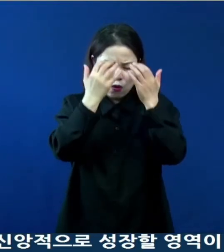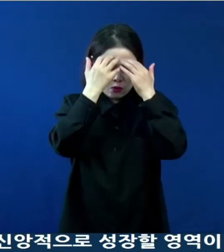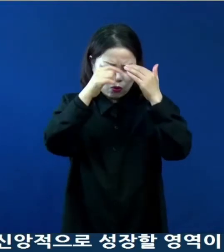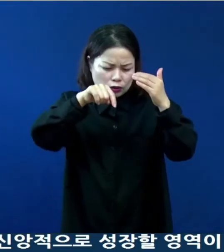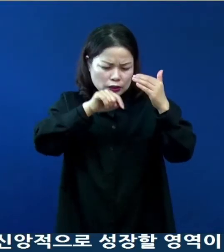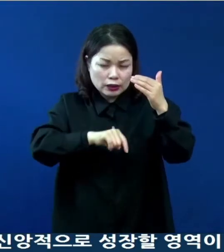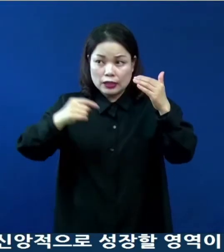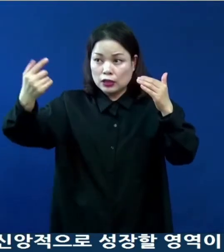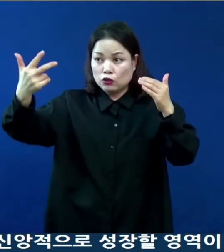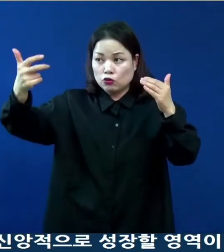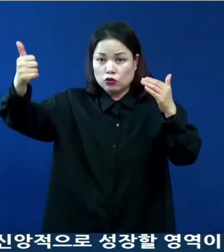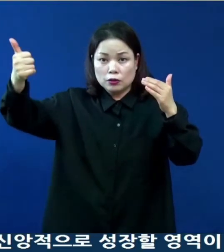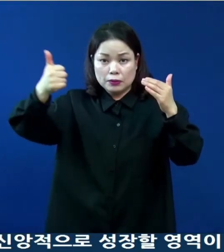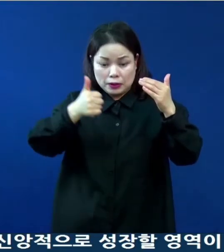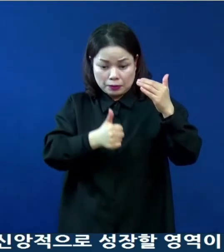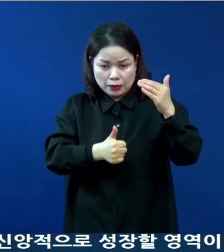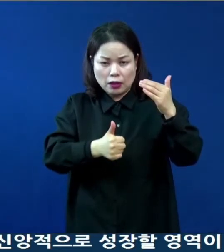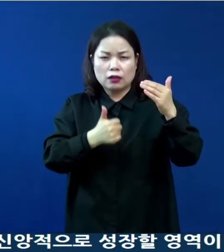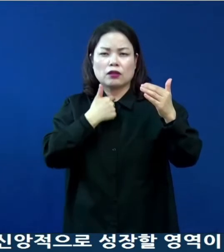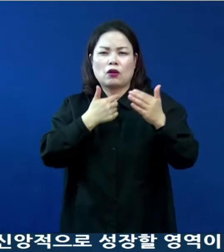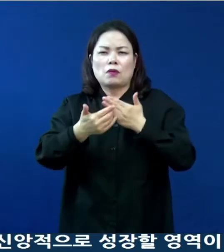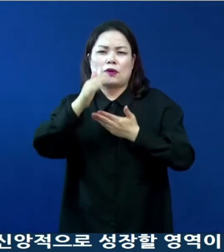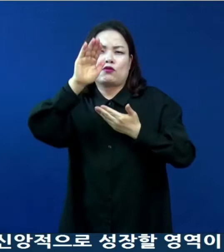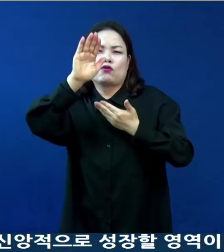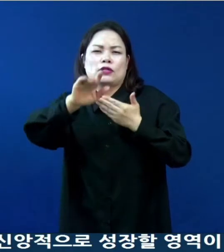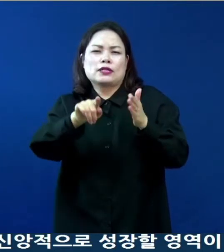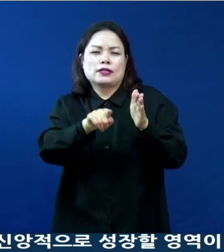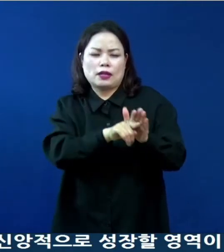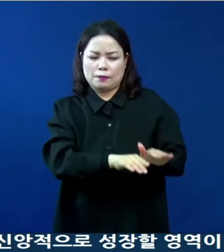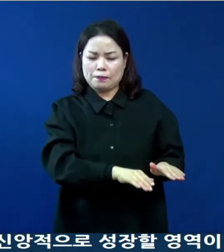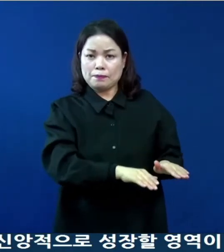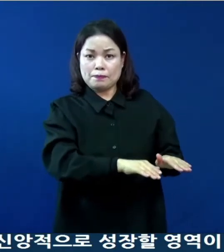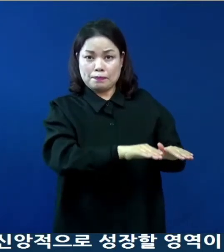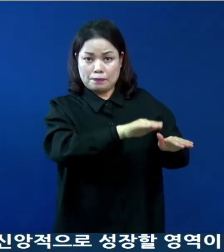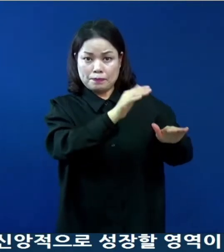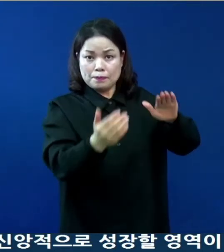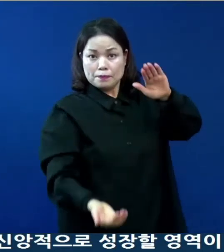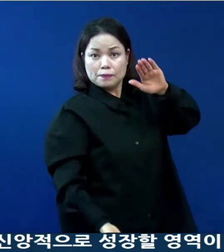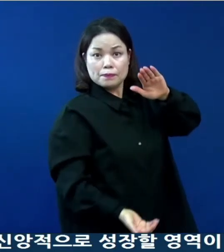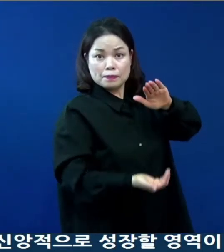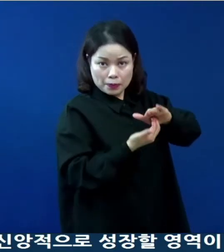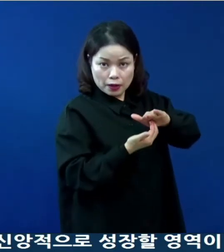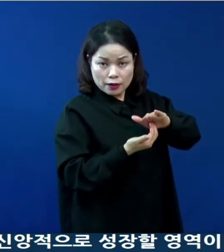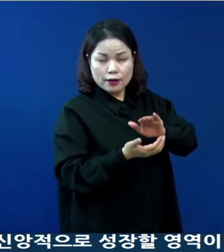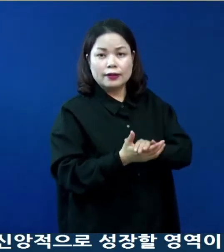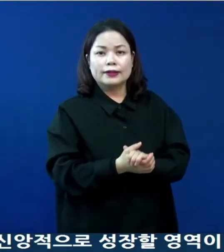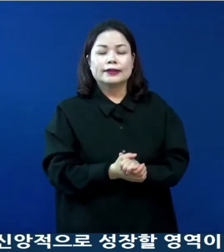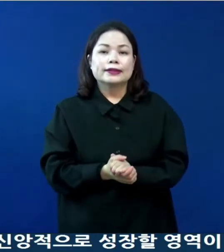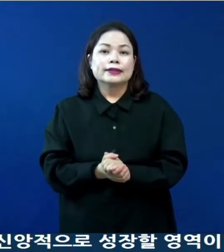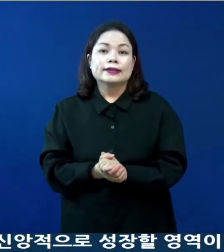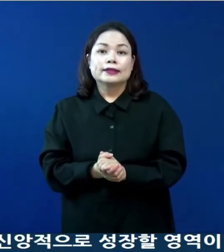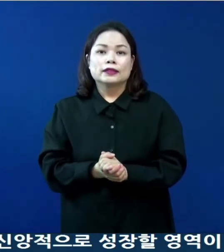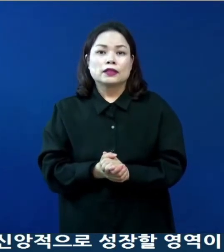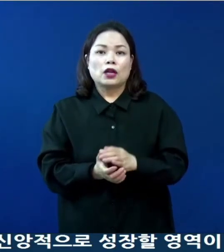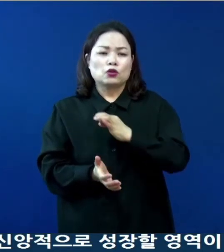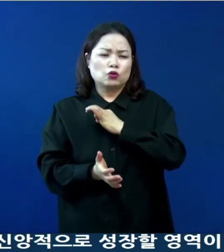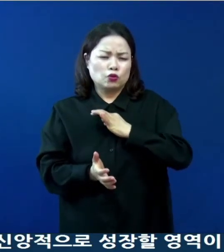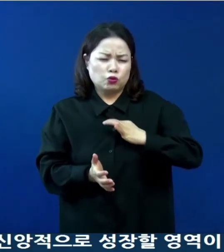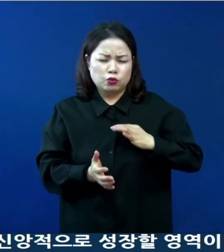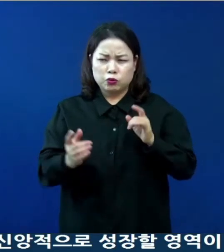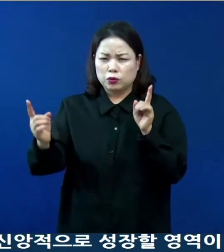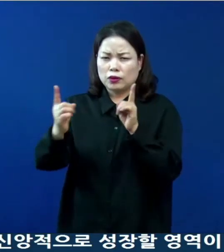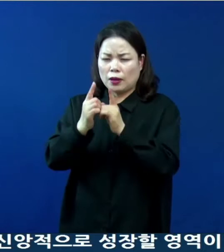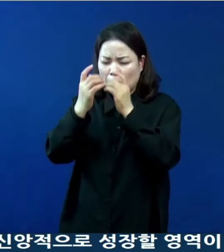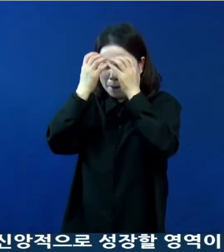속에 임재하시는 주님을 경험한 후에야 욥은 신앙적인 성숙을 이루어낼 수가 있었습니다. 욥이 당한